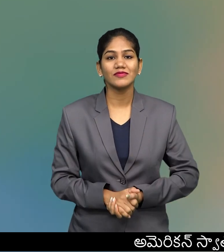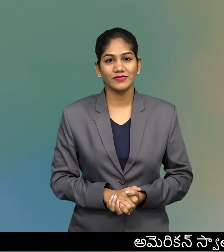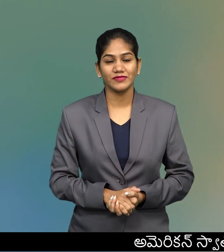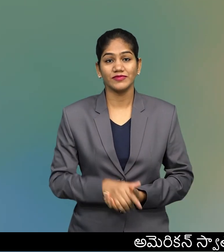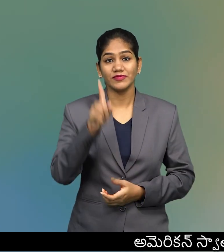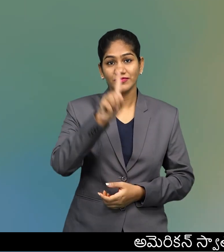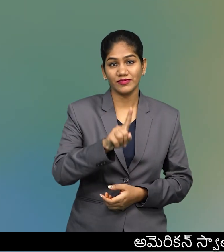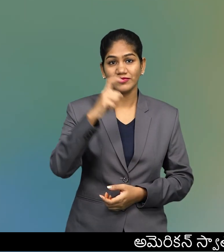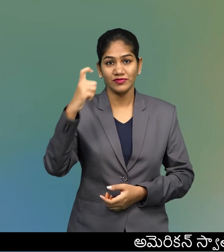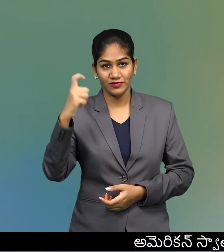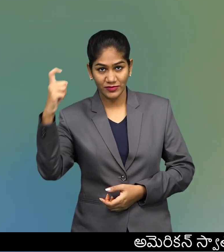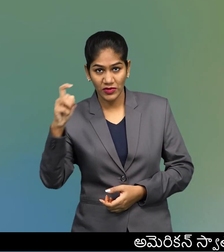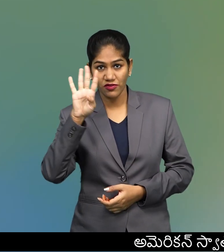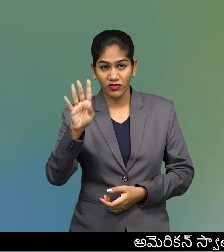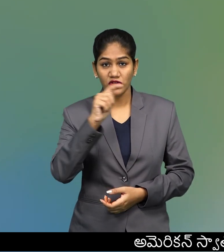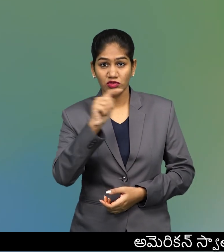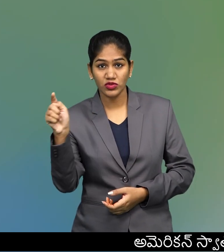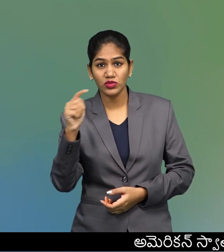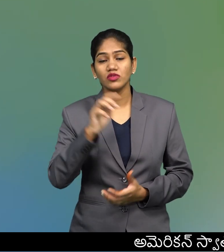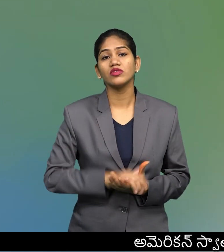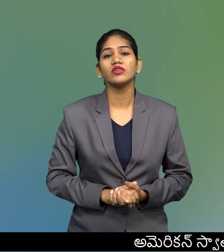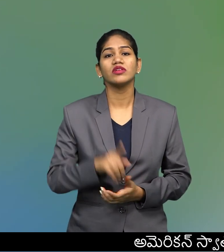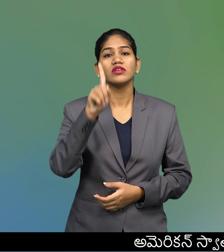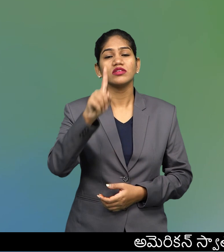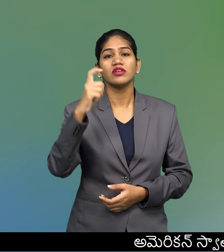1774 1789 సిఈ.